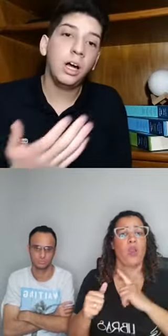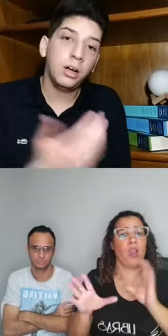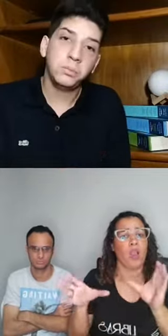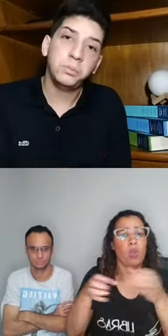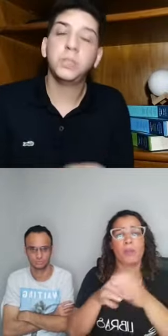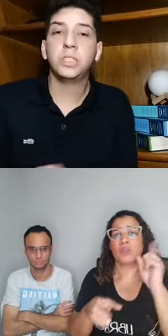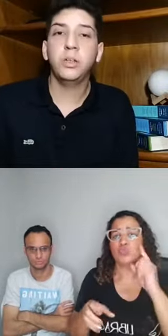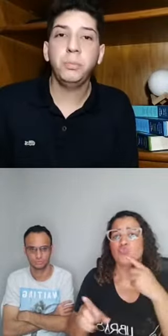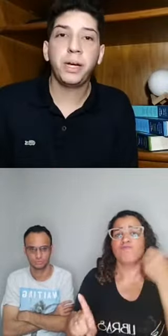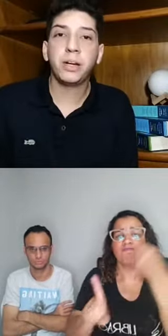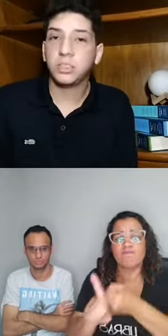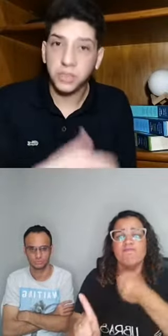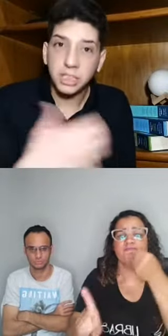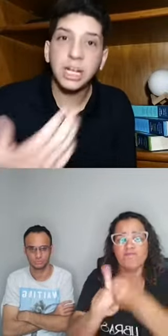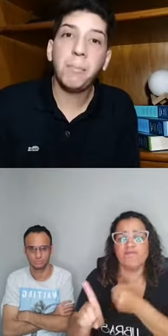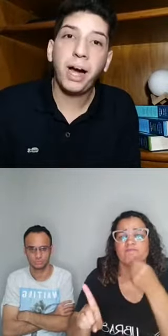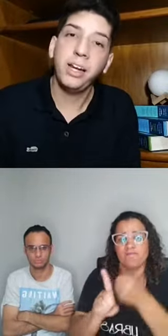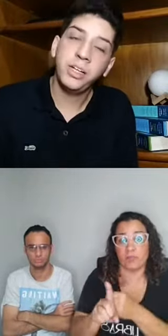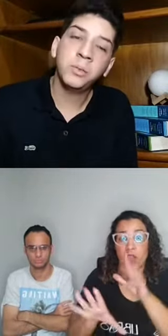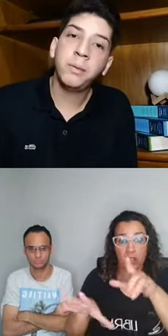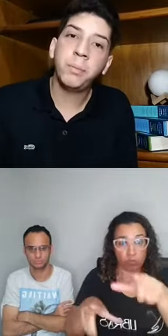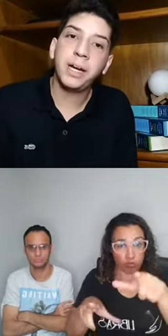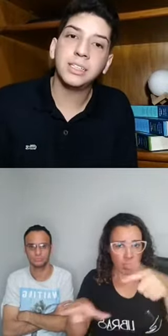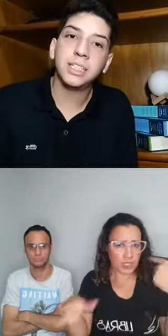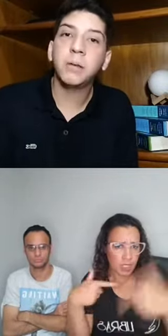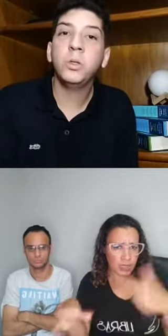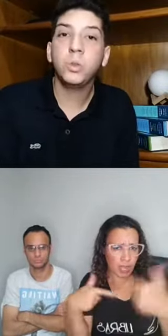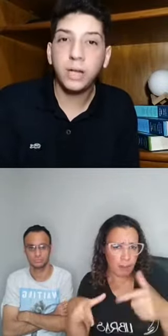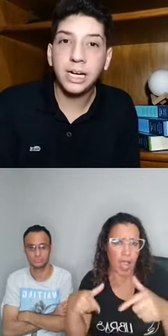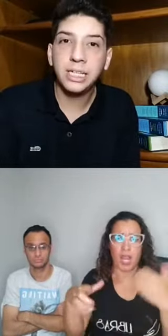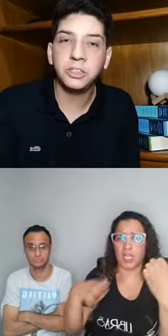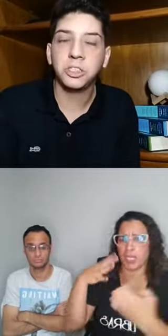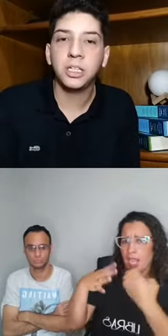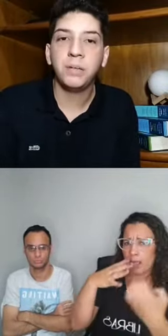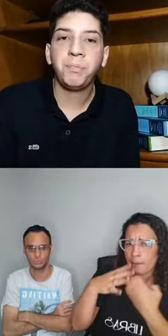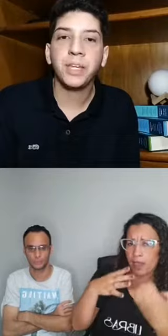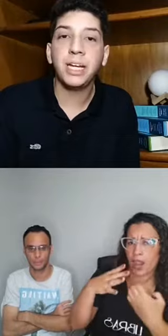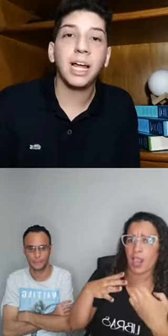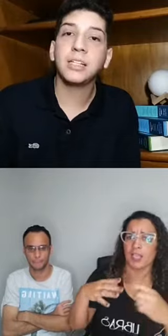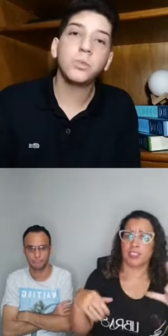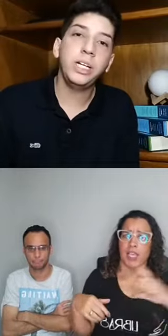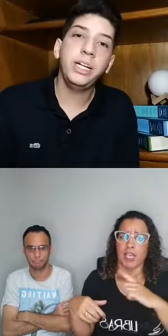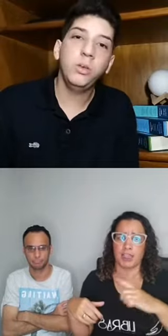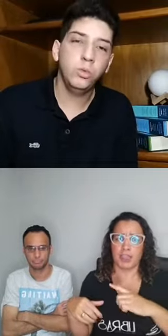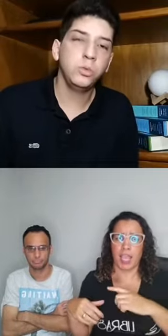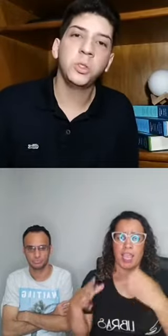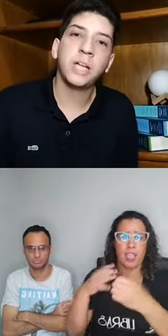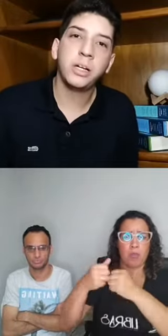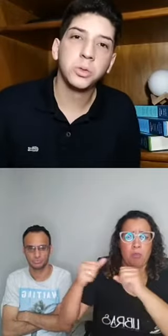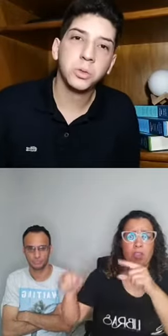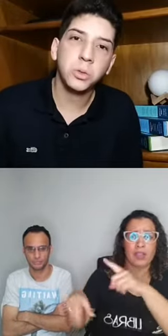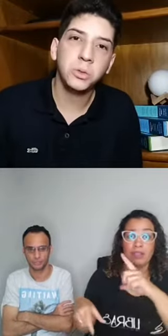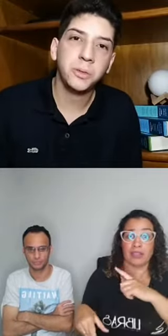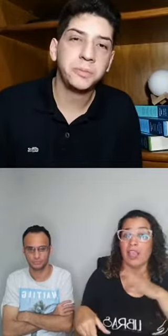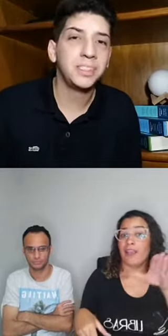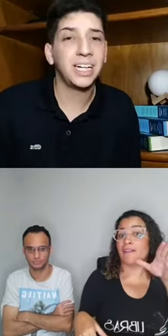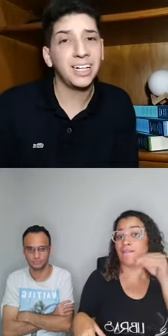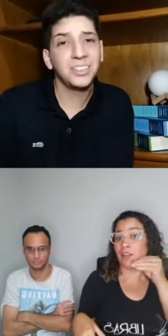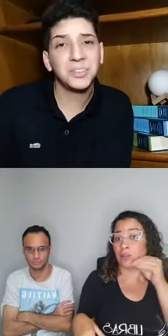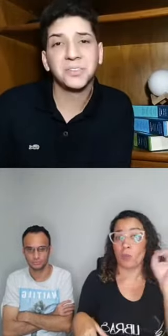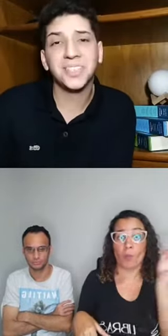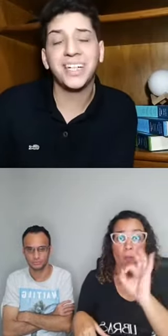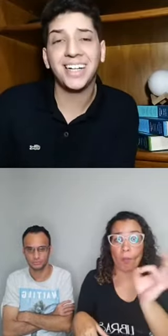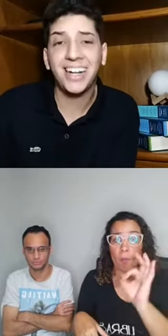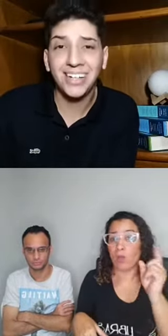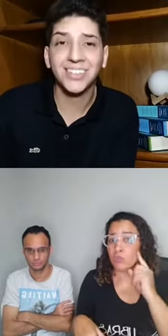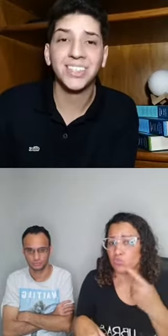Então, se o seu emprego, se você trabalha em uma empresa que é muito grande e lá não tem nenhum funcionário surdo, será que